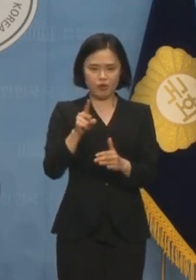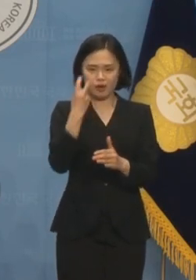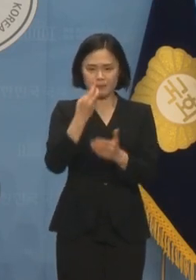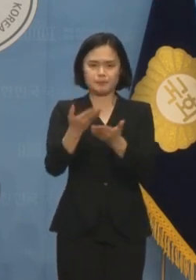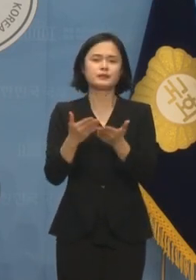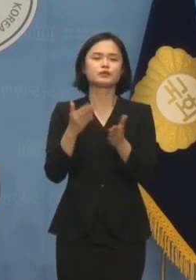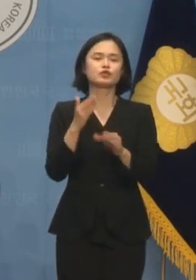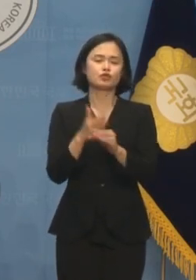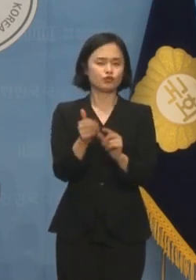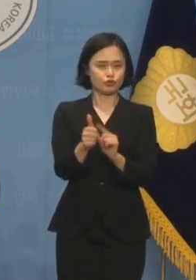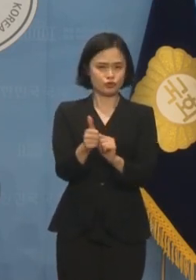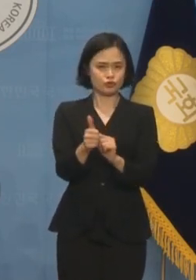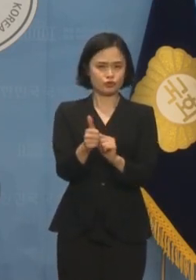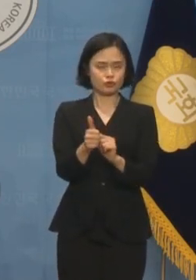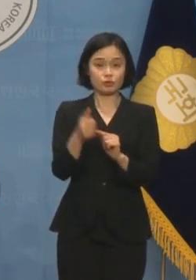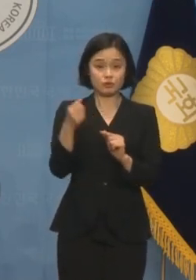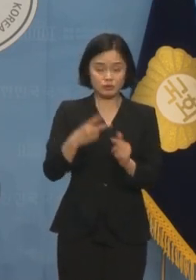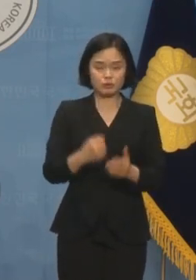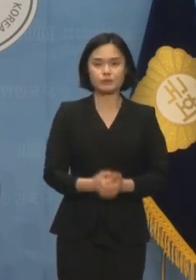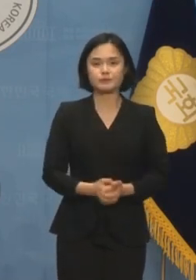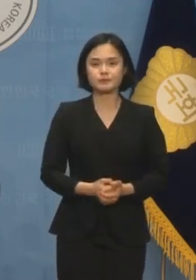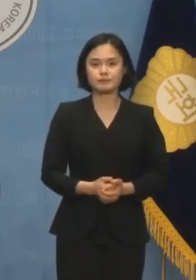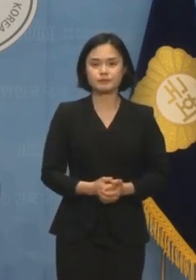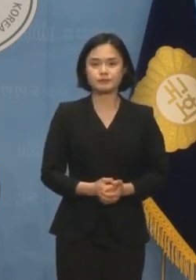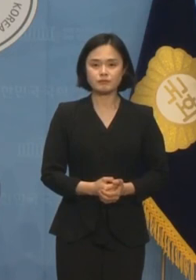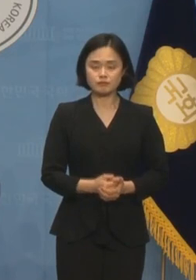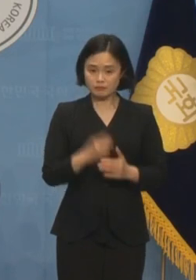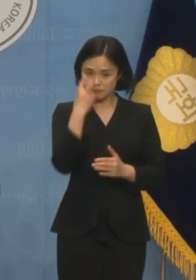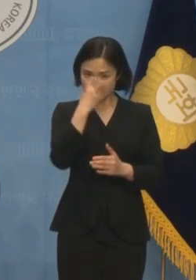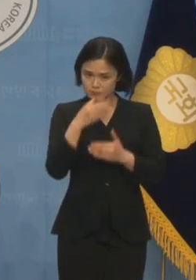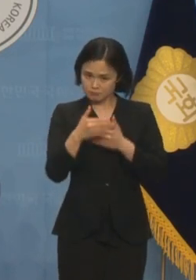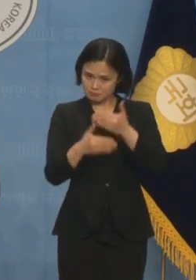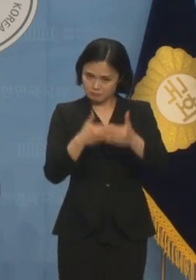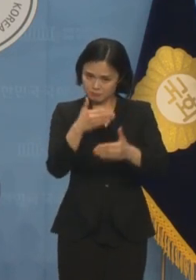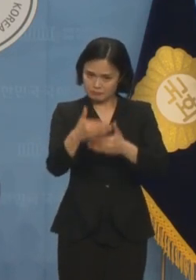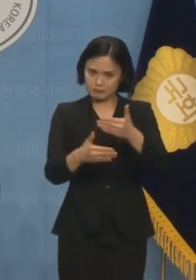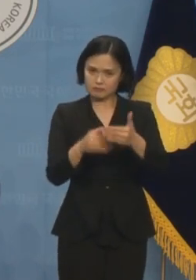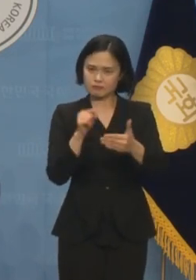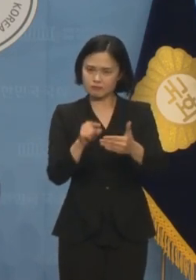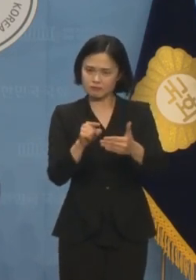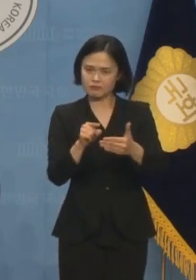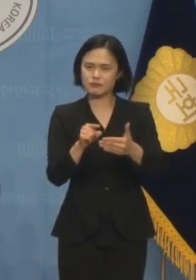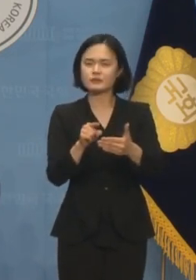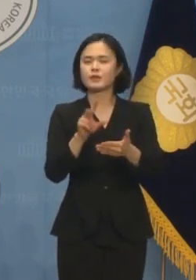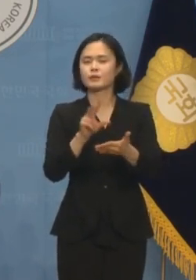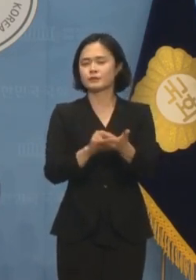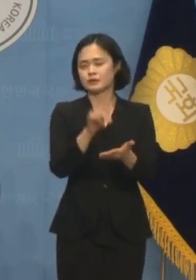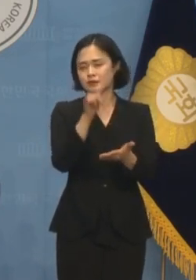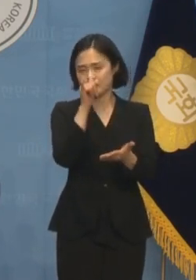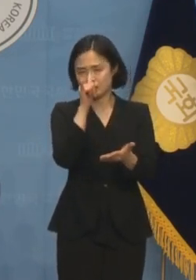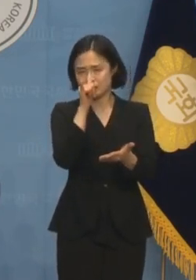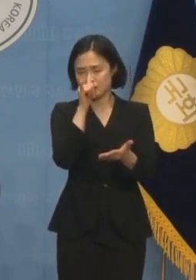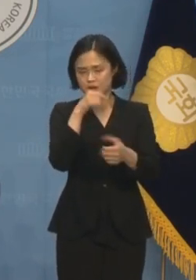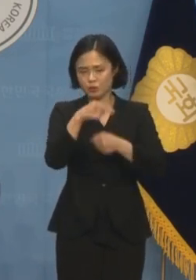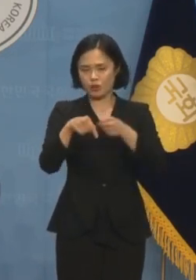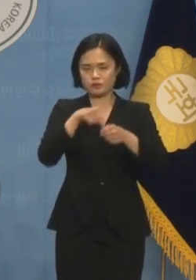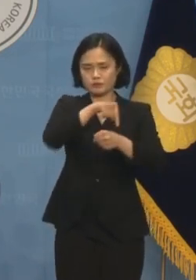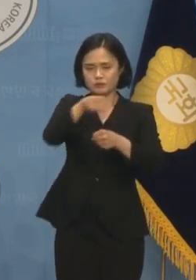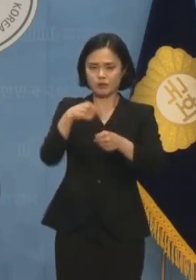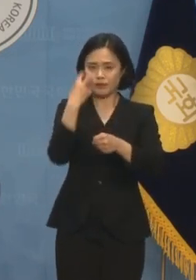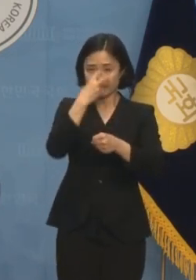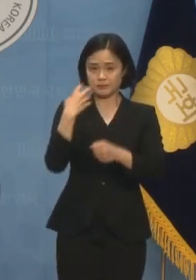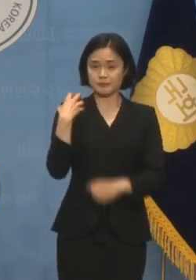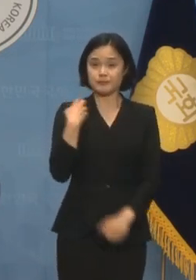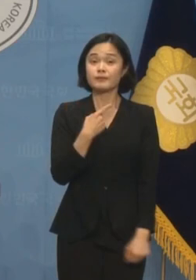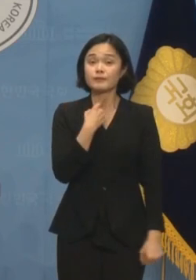이번 판결로 부적법한 감사임이 확인된 월성원전 재감사를 지휘한 당시